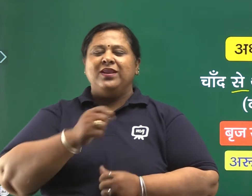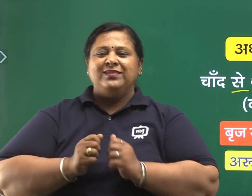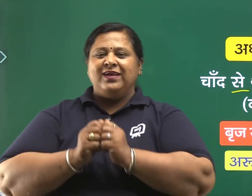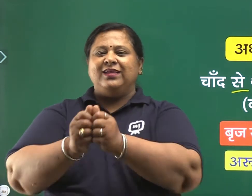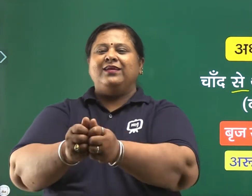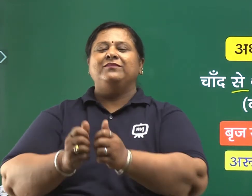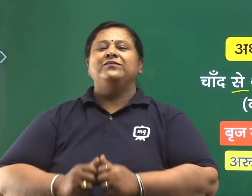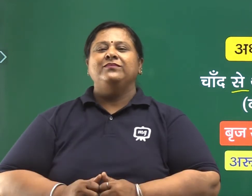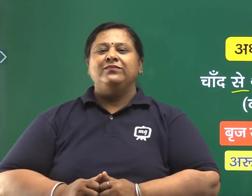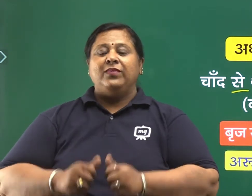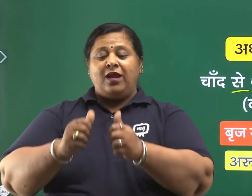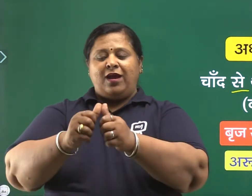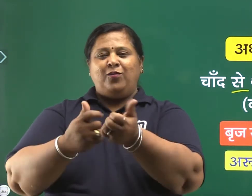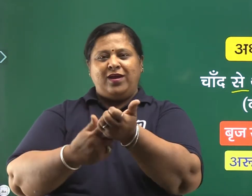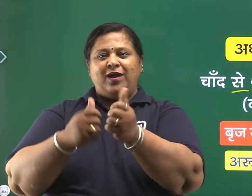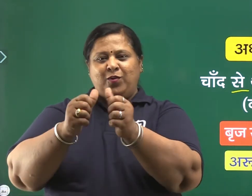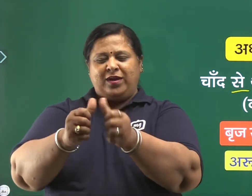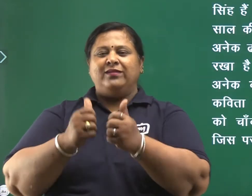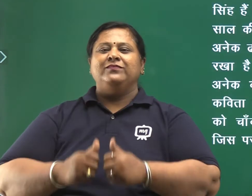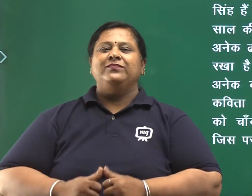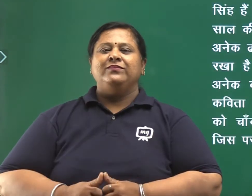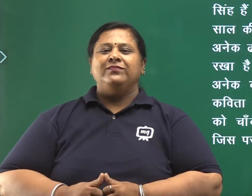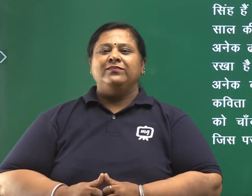हैं अरुणा अरोड़ा।